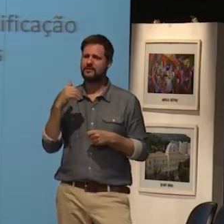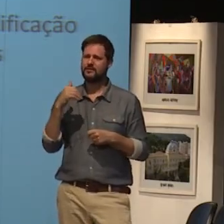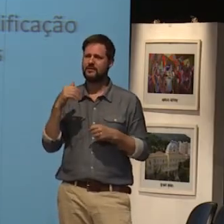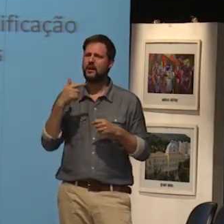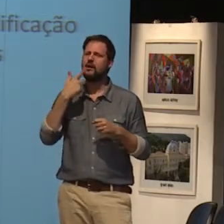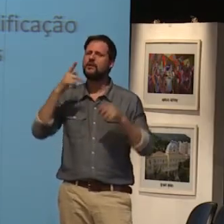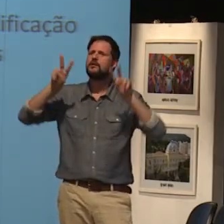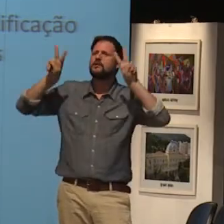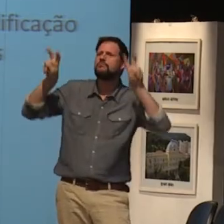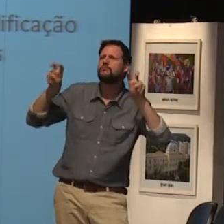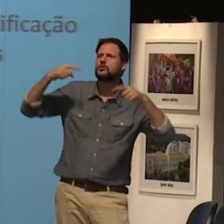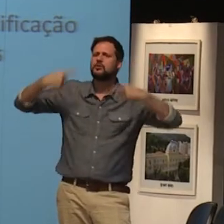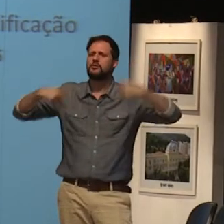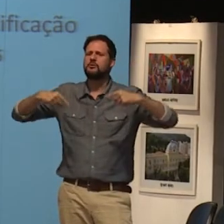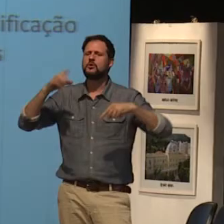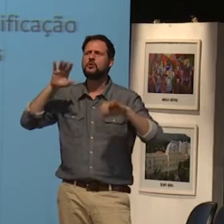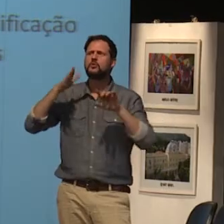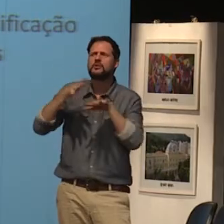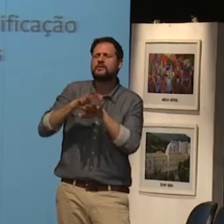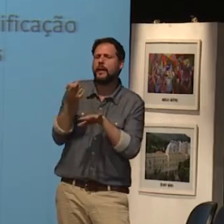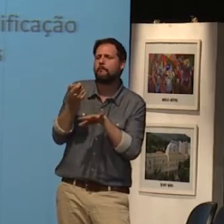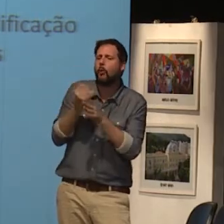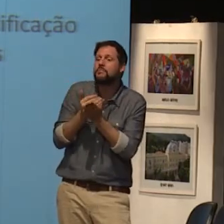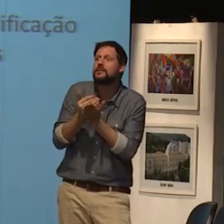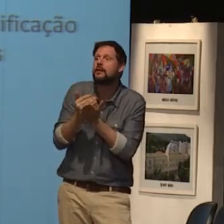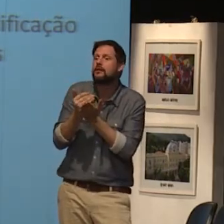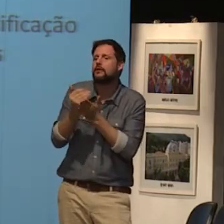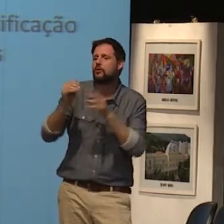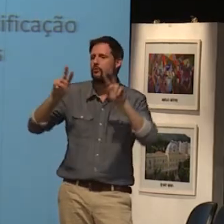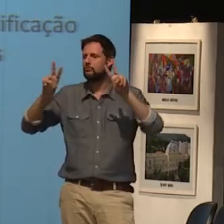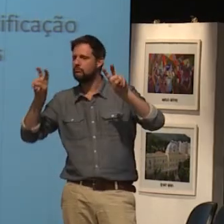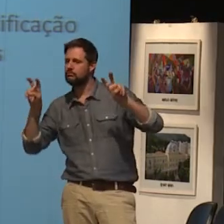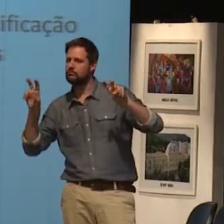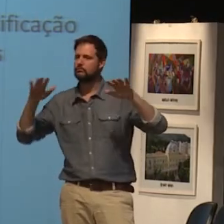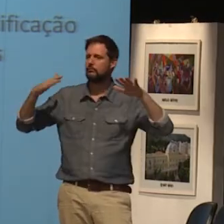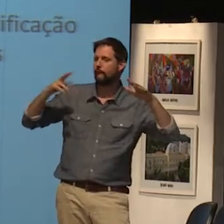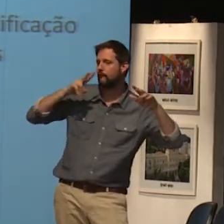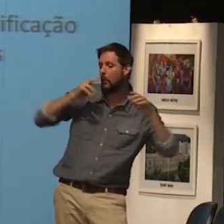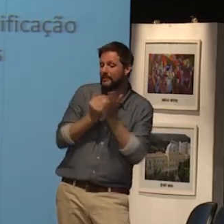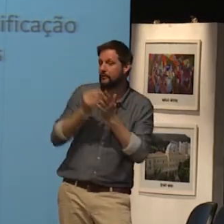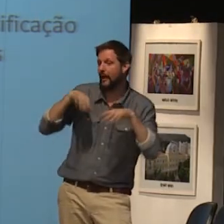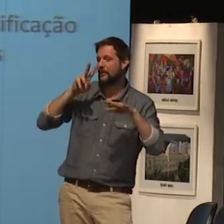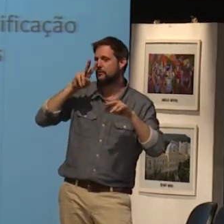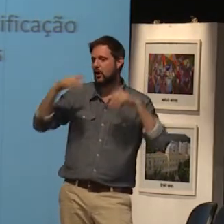inclusiva. Mas esse tema político e inclusão, ele começou a ser